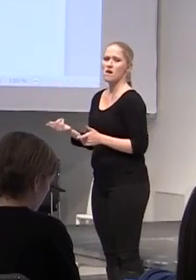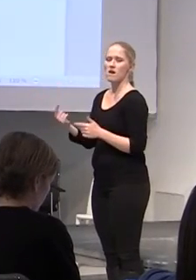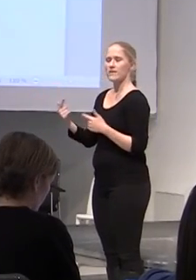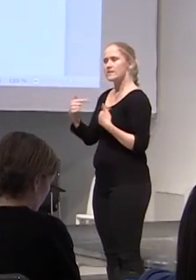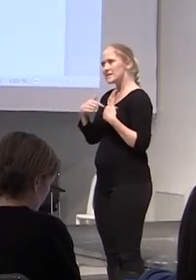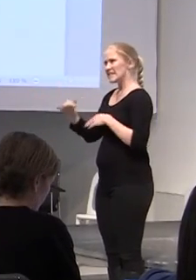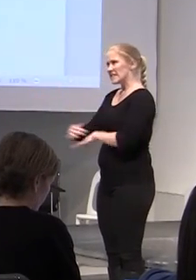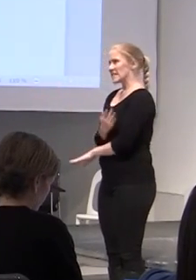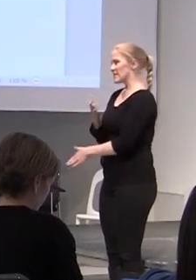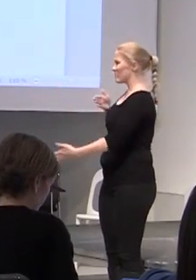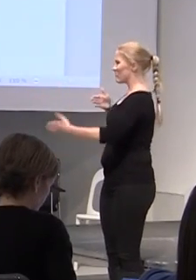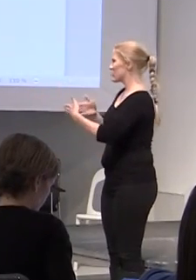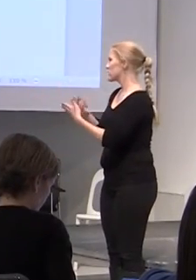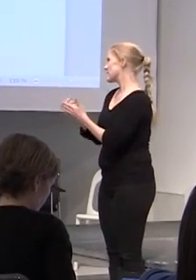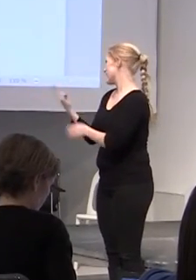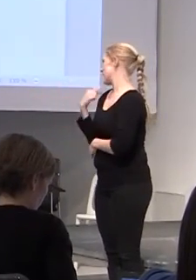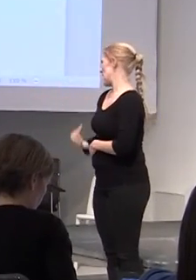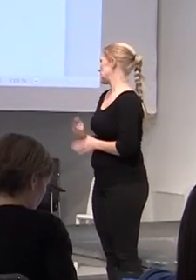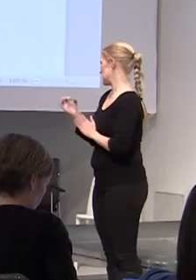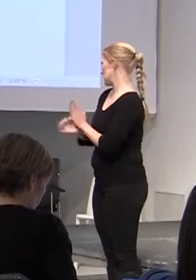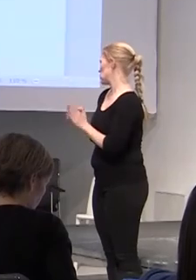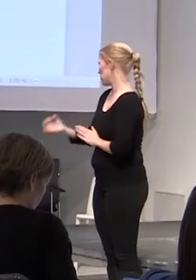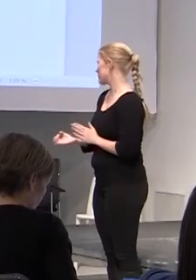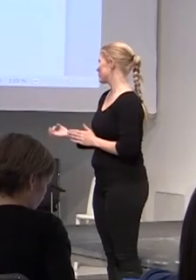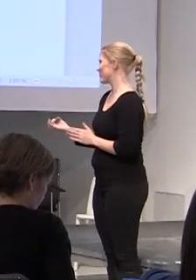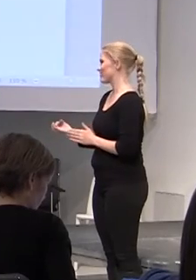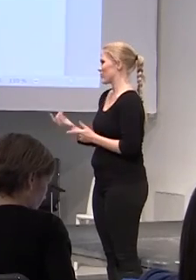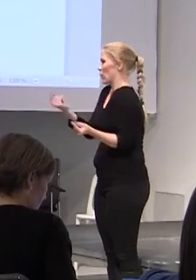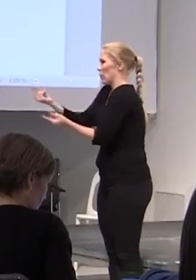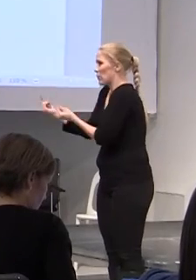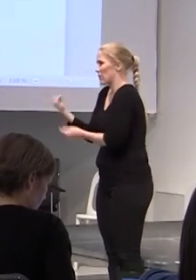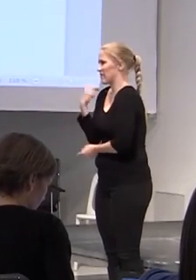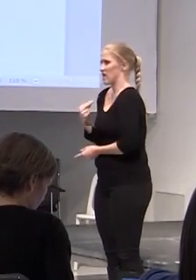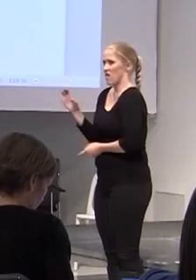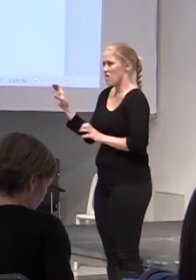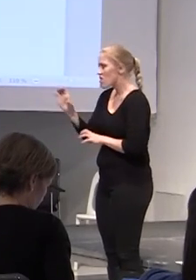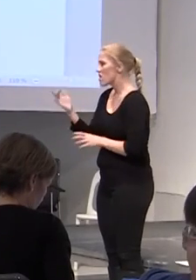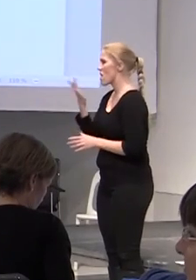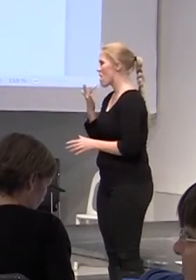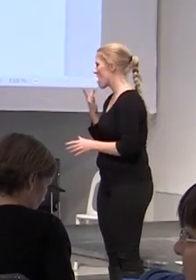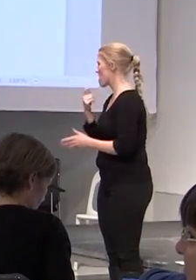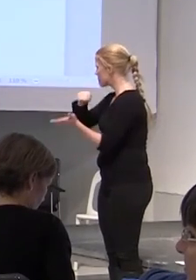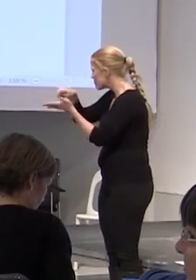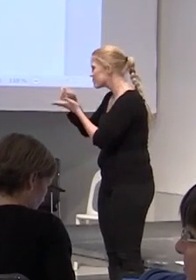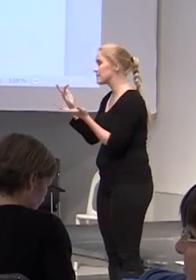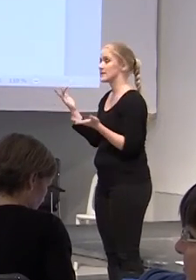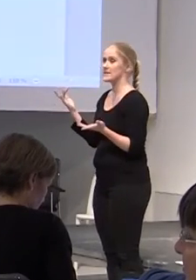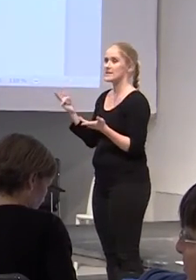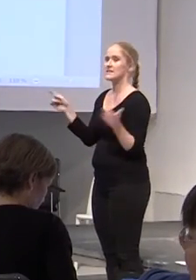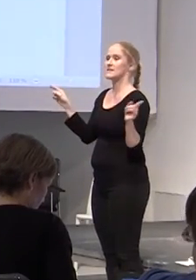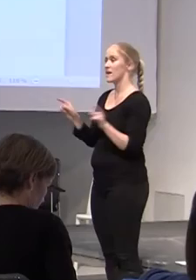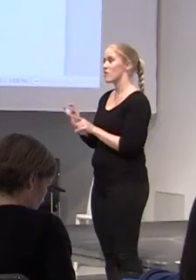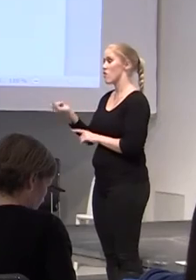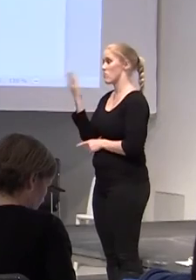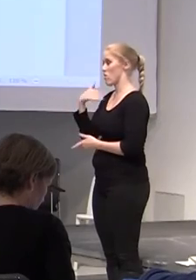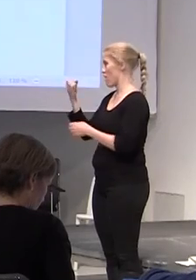vnímaná finanční situace v českém školství a kolegové z řad jak školských